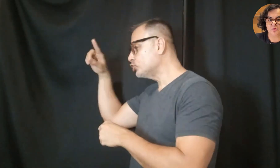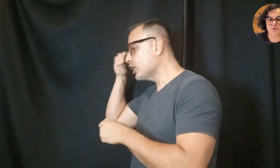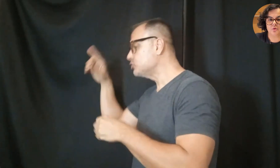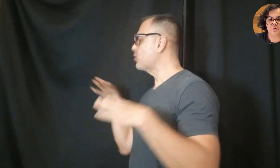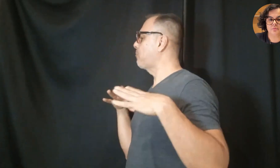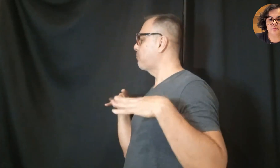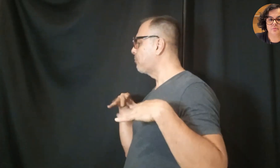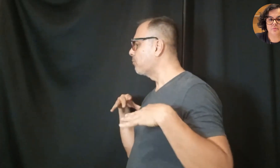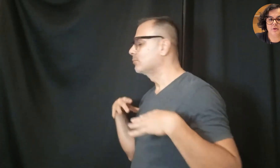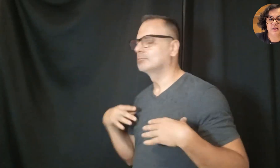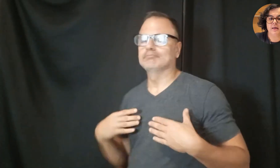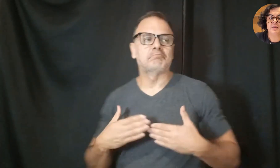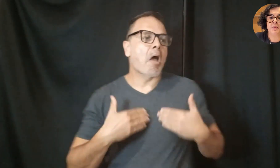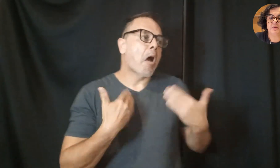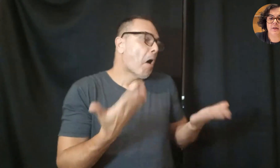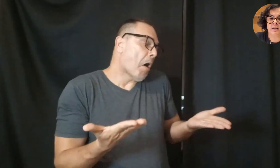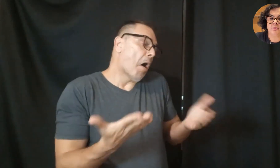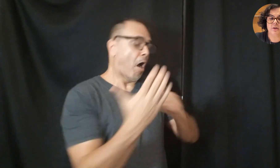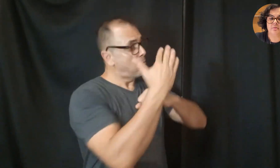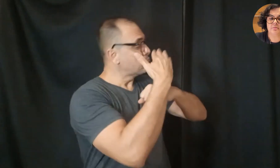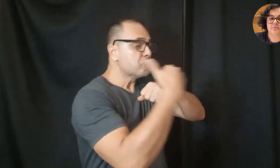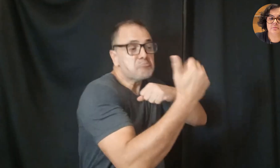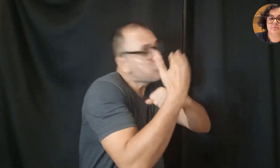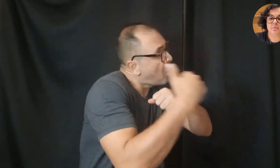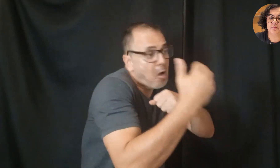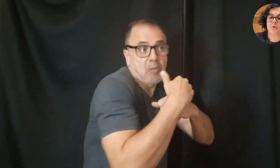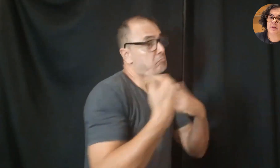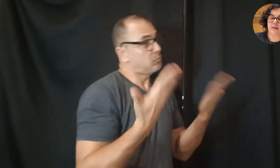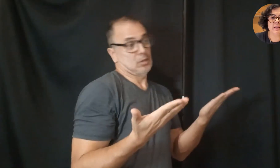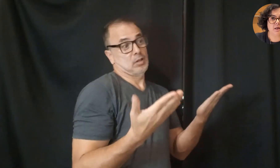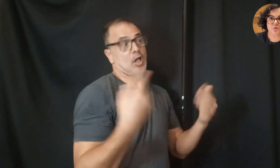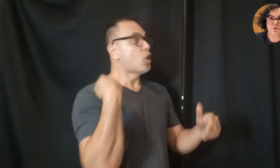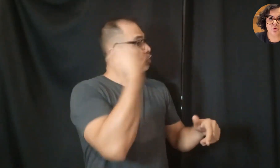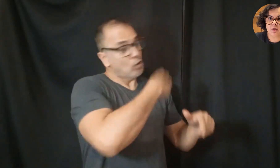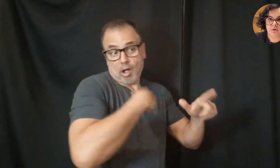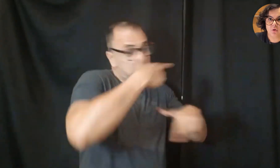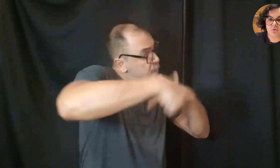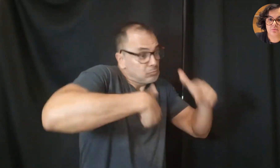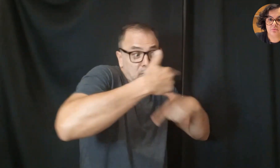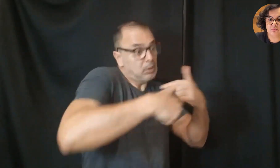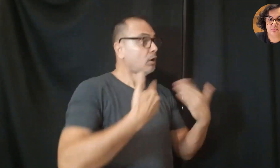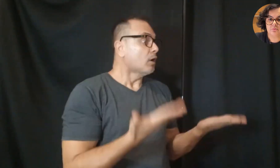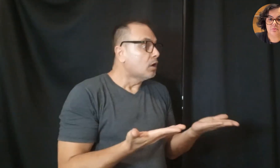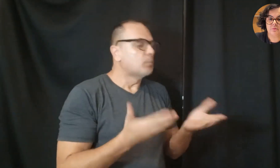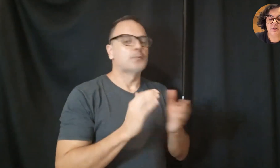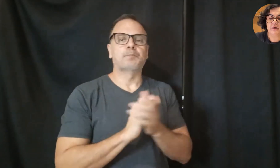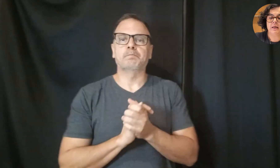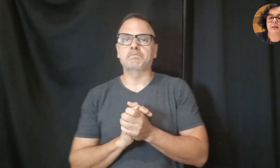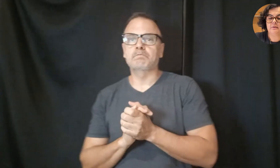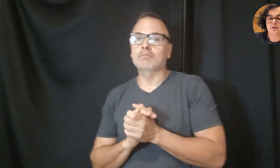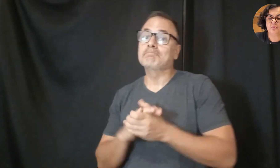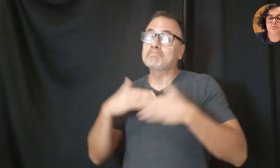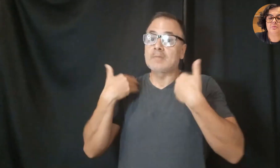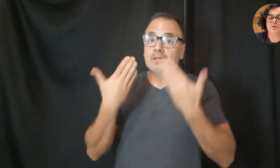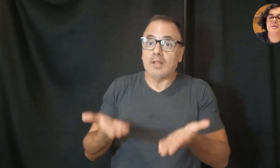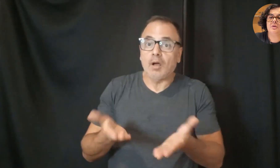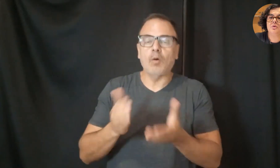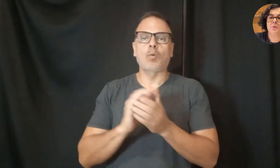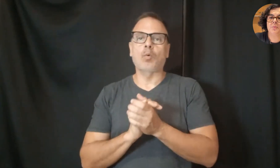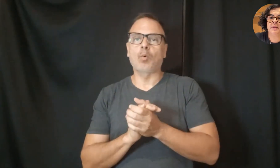desocupados? Responderam-lhe: Porque ninguém nos contratou. Então disse-lhes o